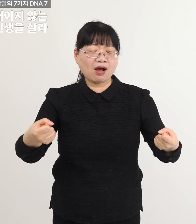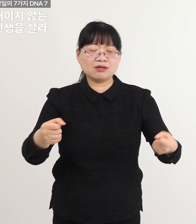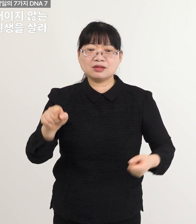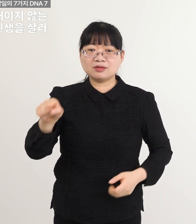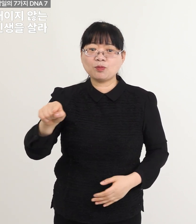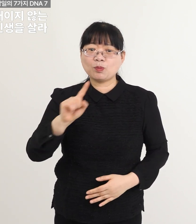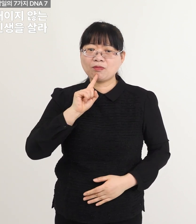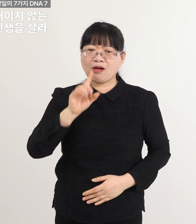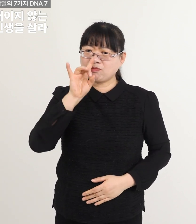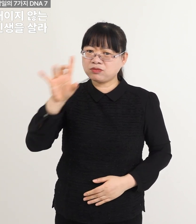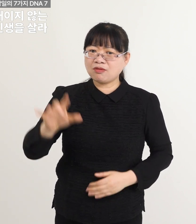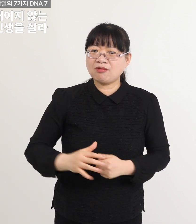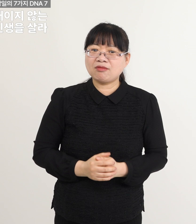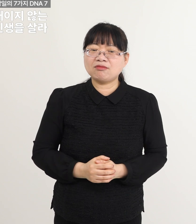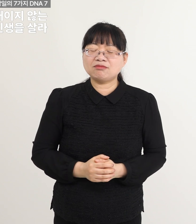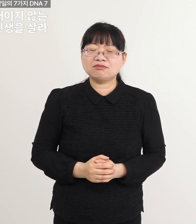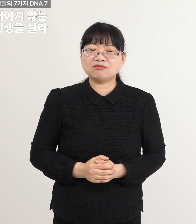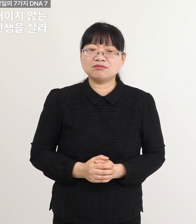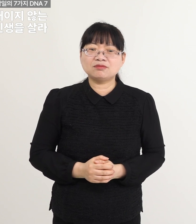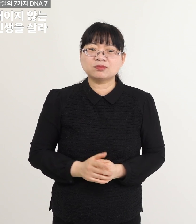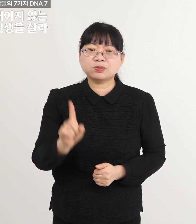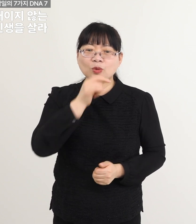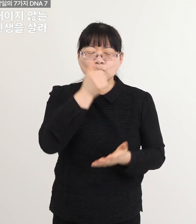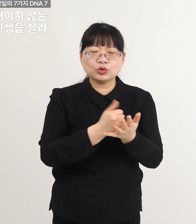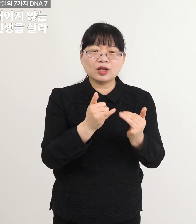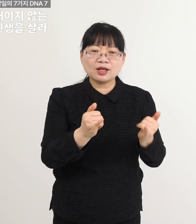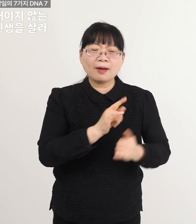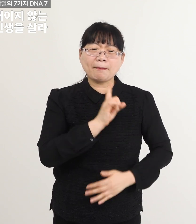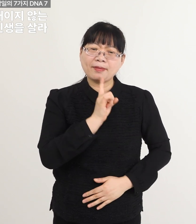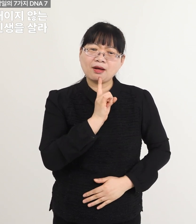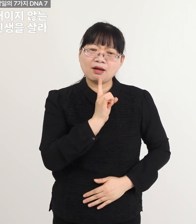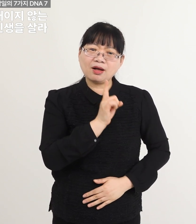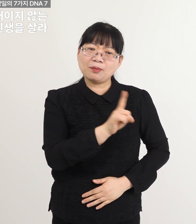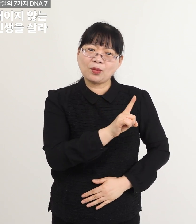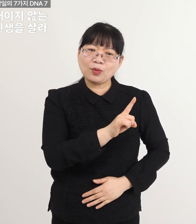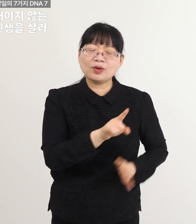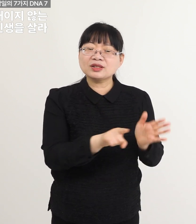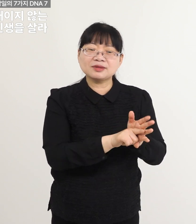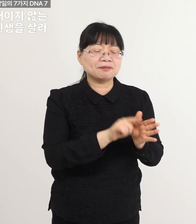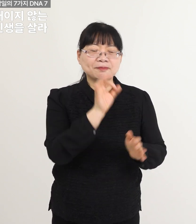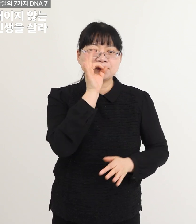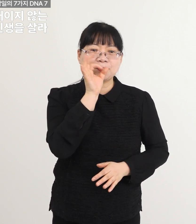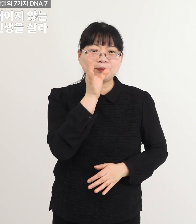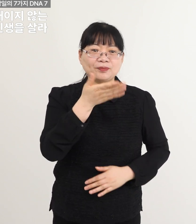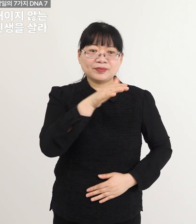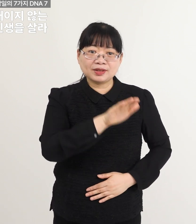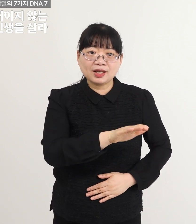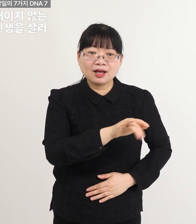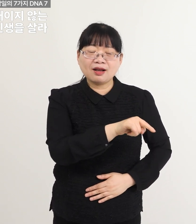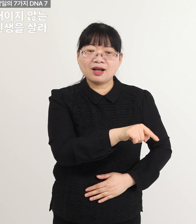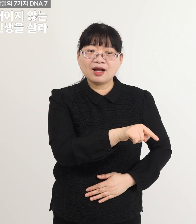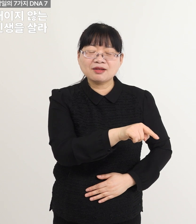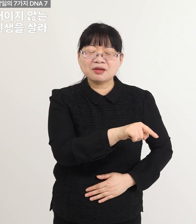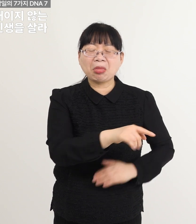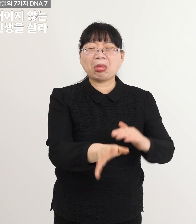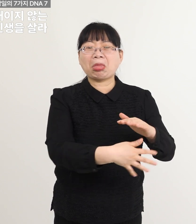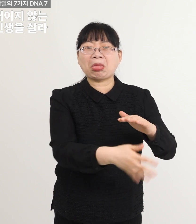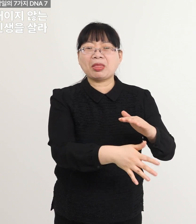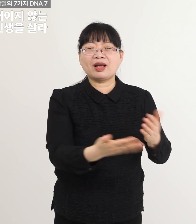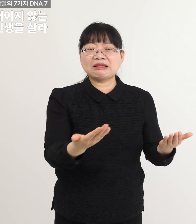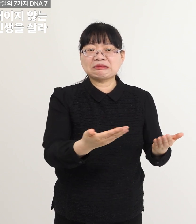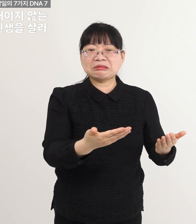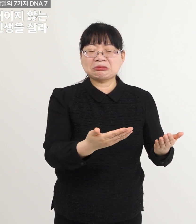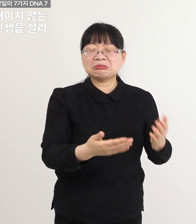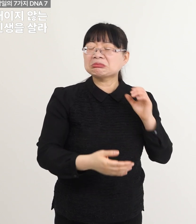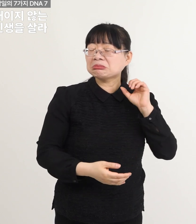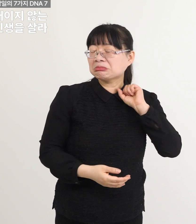있어. 저기 뭐 죄수 말을 뭐 신뢰도 물론 안 갔지만 허황된 얘기를 하네.